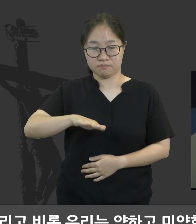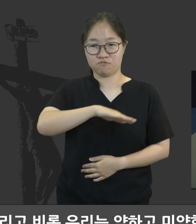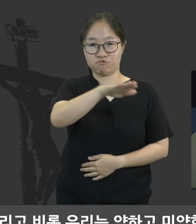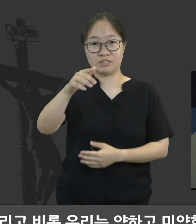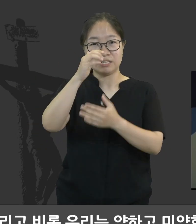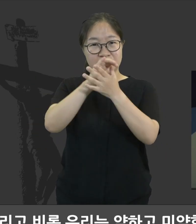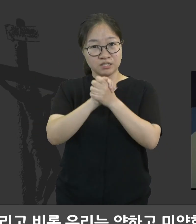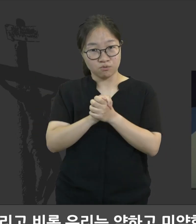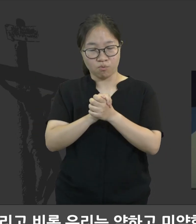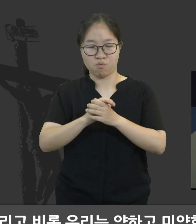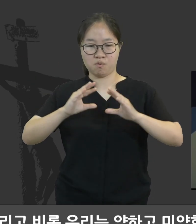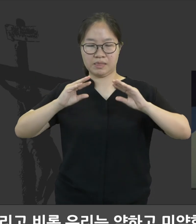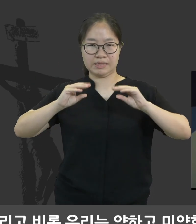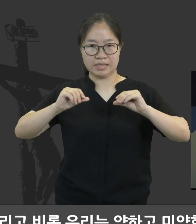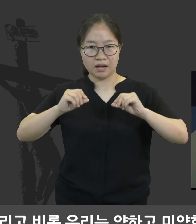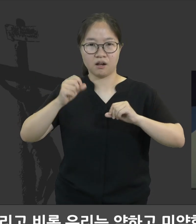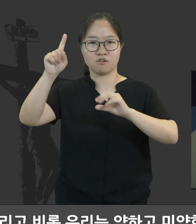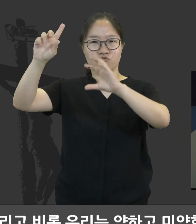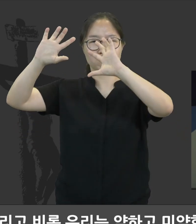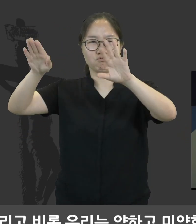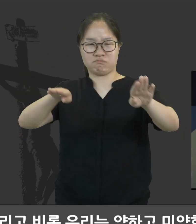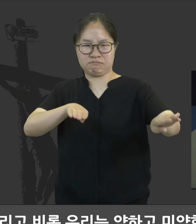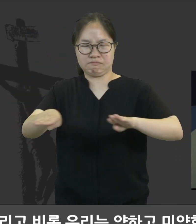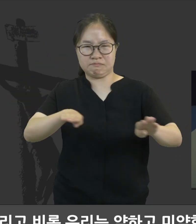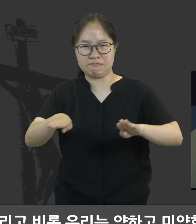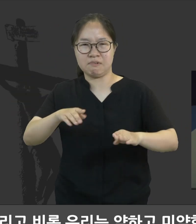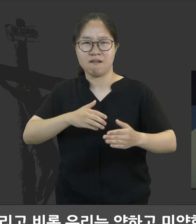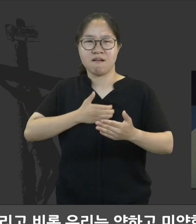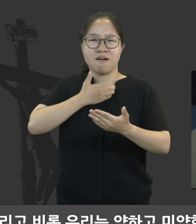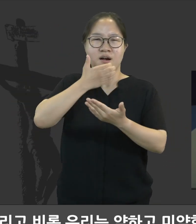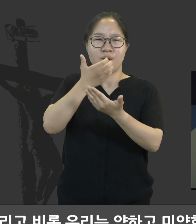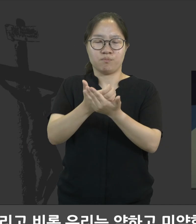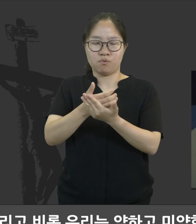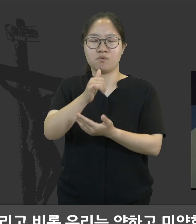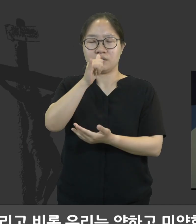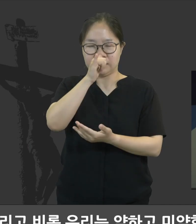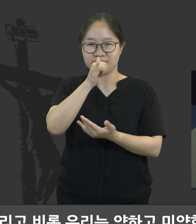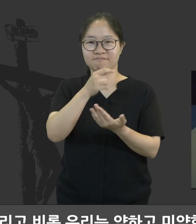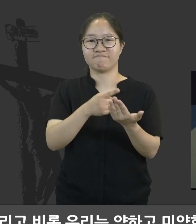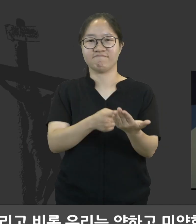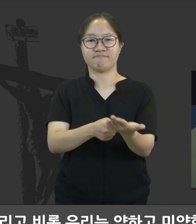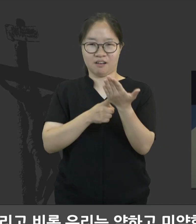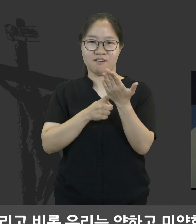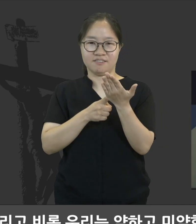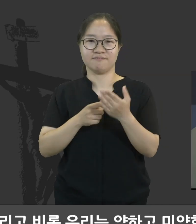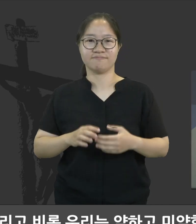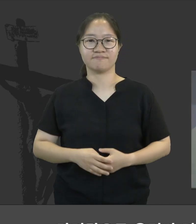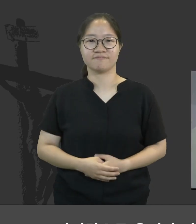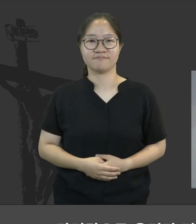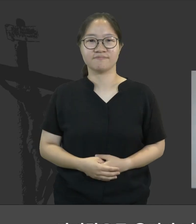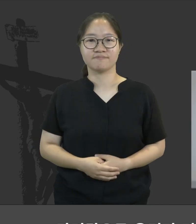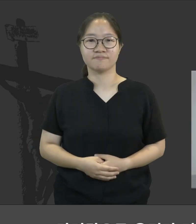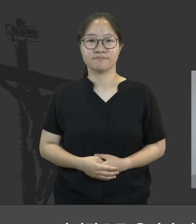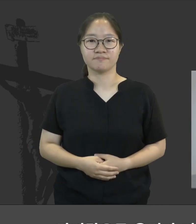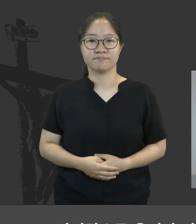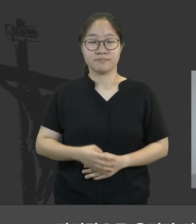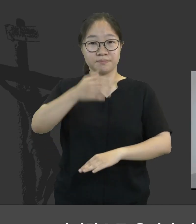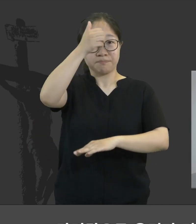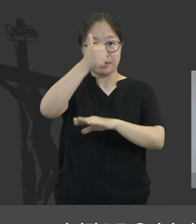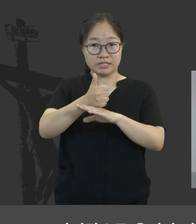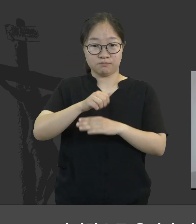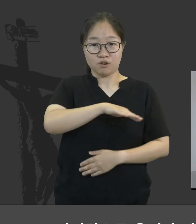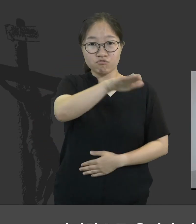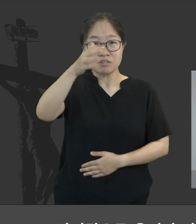기도가 지상과 천상을 뒤흔드는 역할이 있음을 반복적으로 보여줍니다. 마지막으로 우리가 기억해야